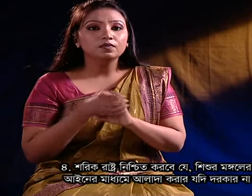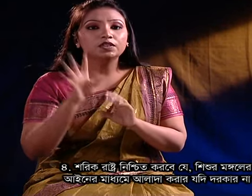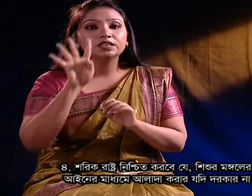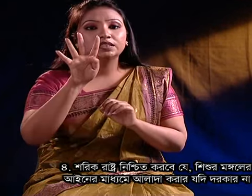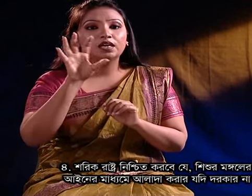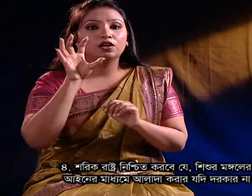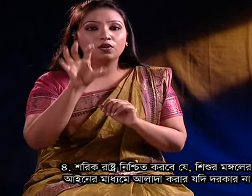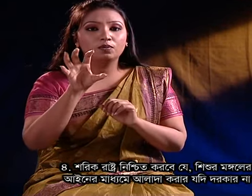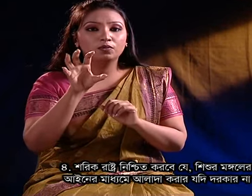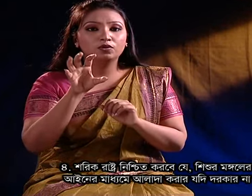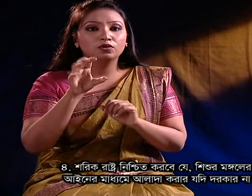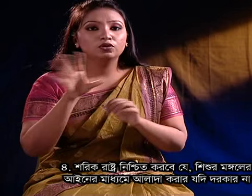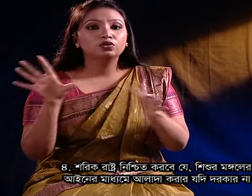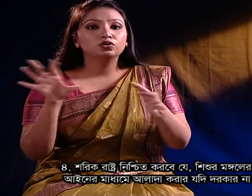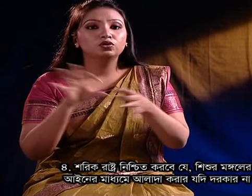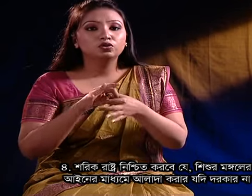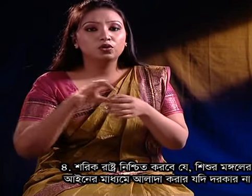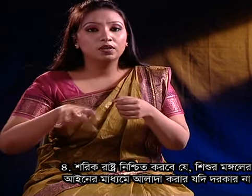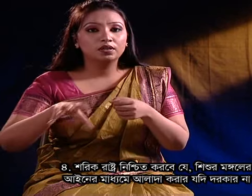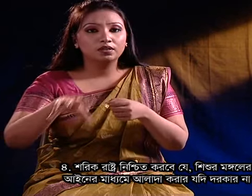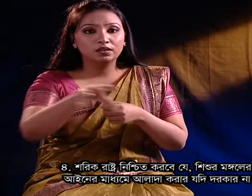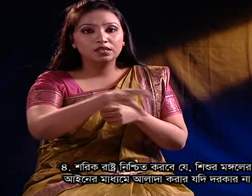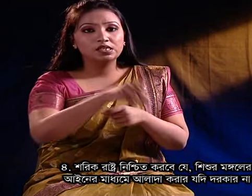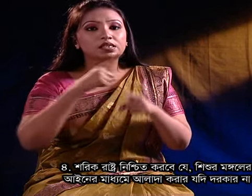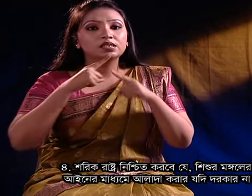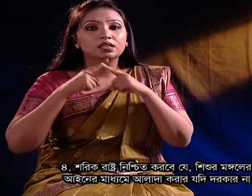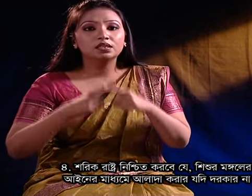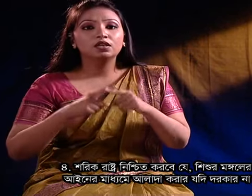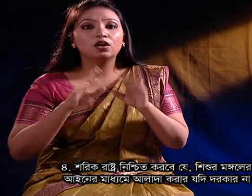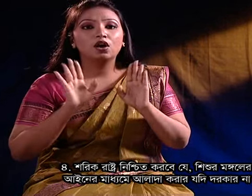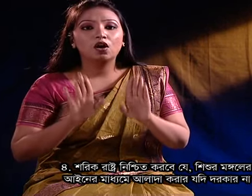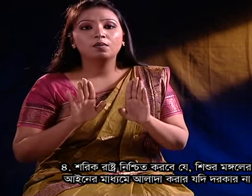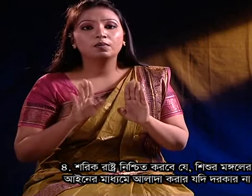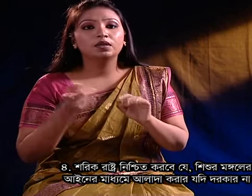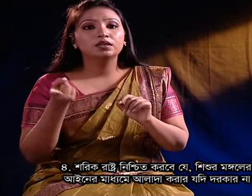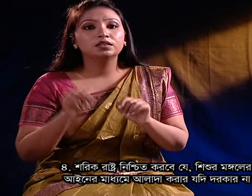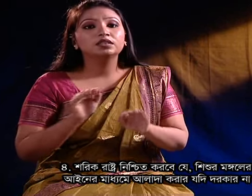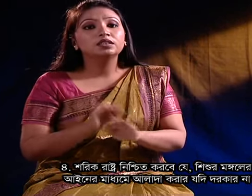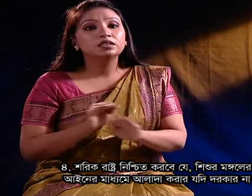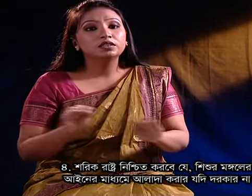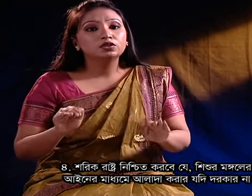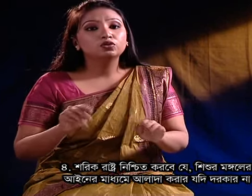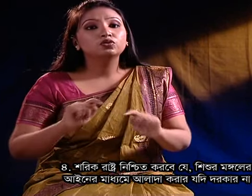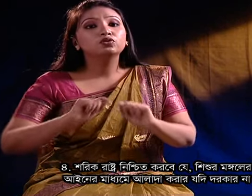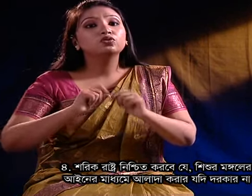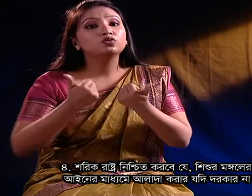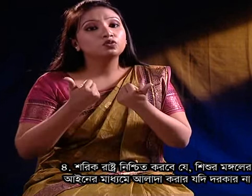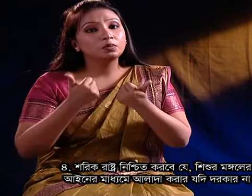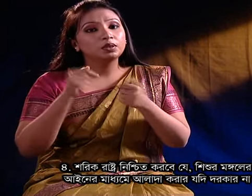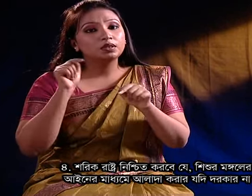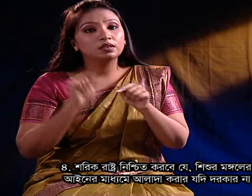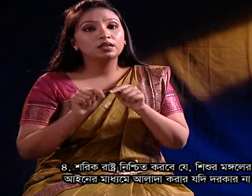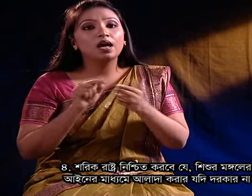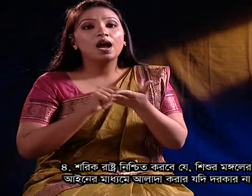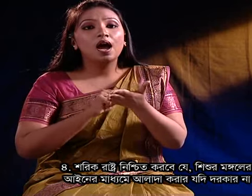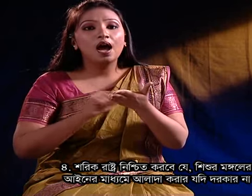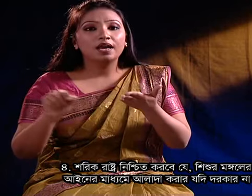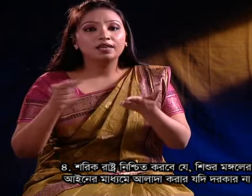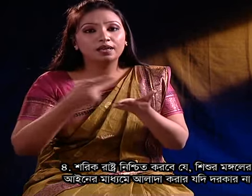4 নম্বর, শরিক দেশ নিশ্চিত করবে যে শিশুর মঙ্গলের জন্য আইনের মাধ্যমে